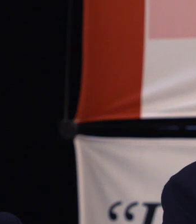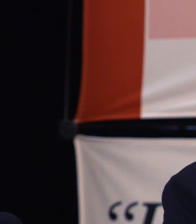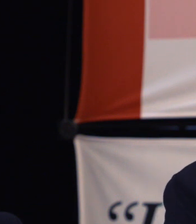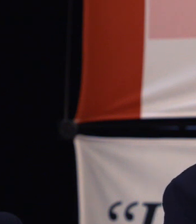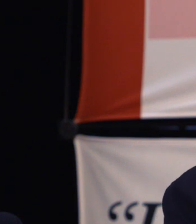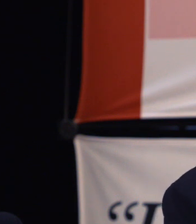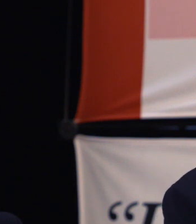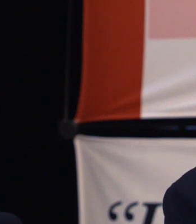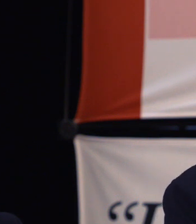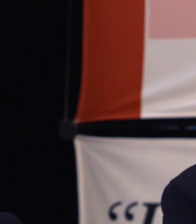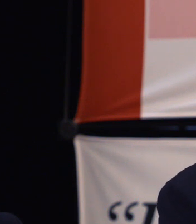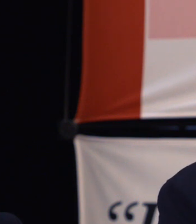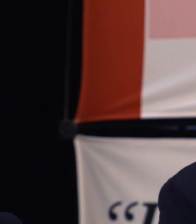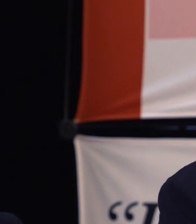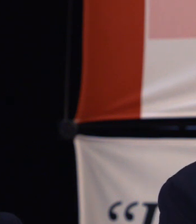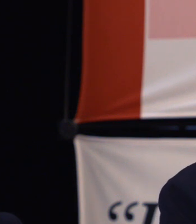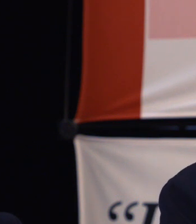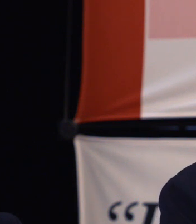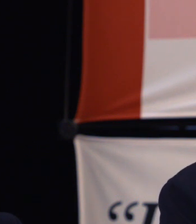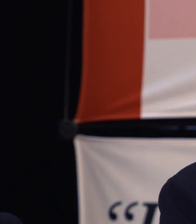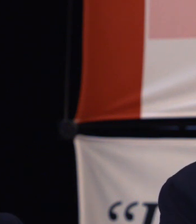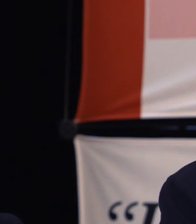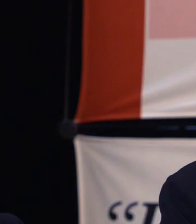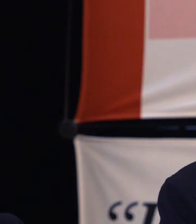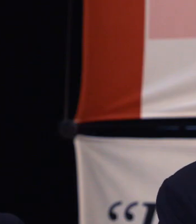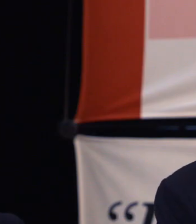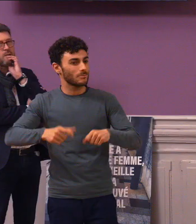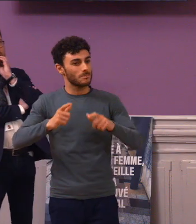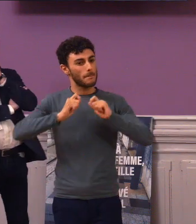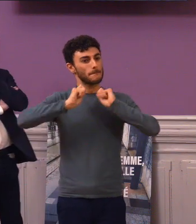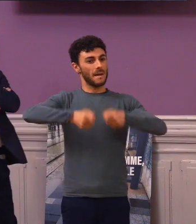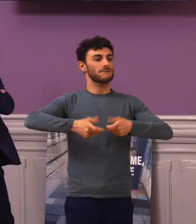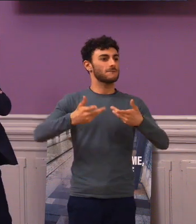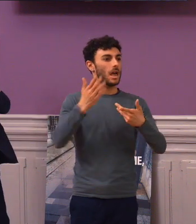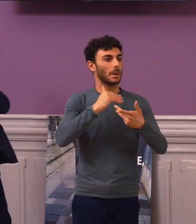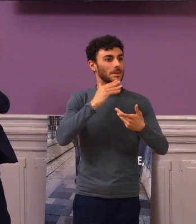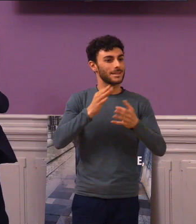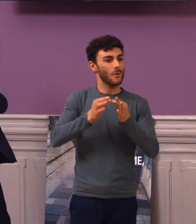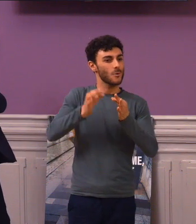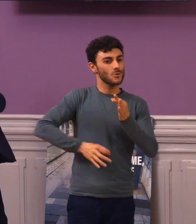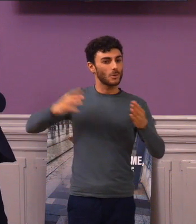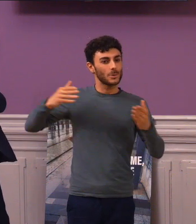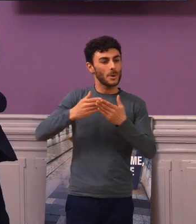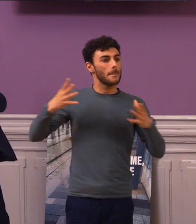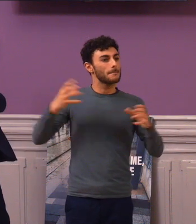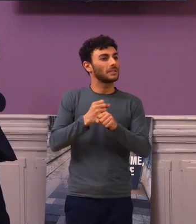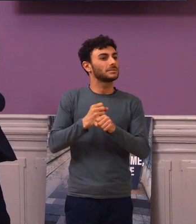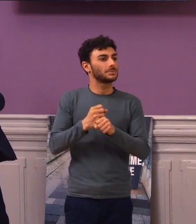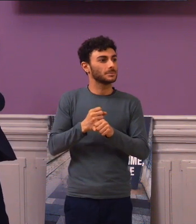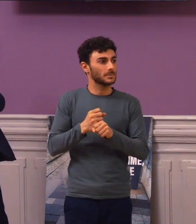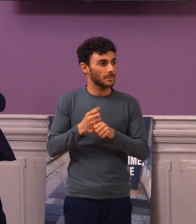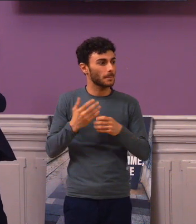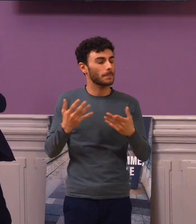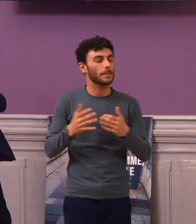le lien culturel je pense que voilà ça pourrait être la conclusion cet après-midi et voilà on essaiera de de revenir